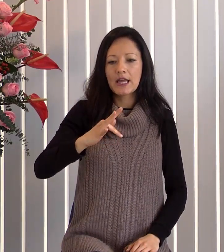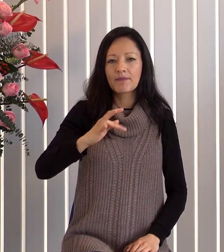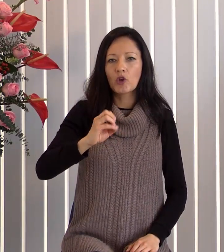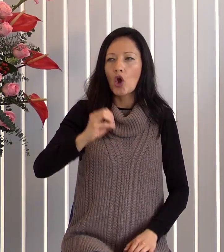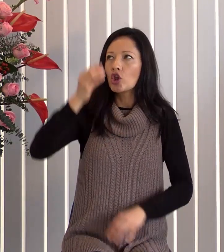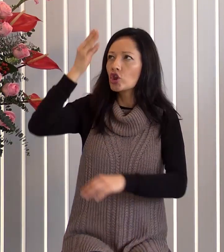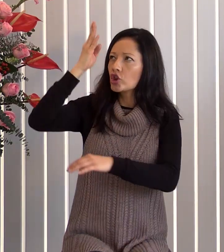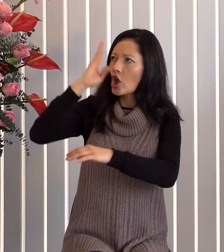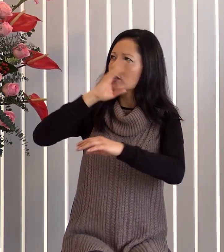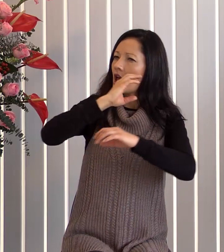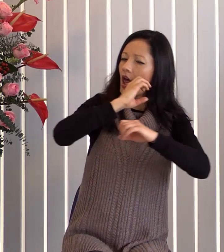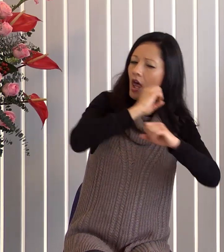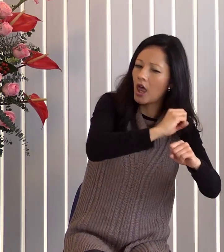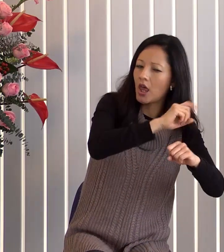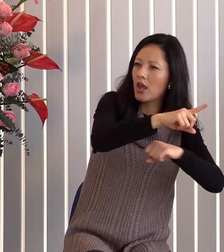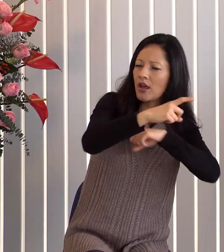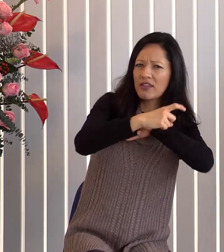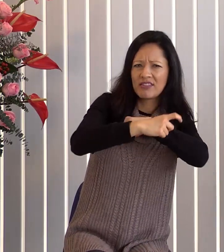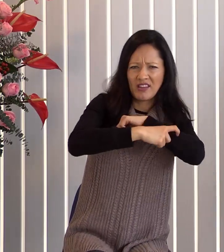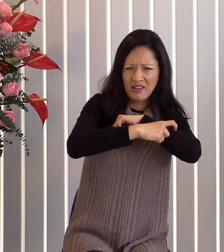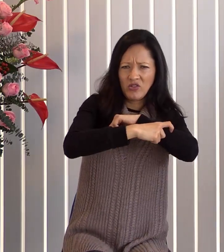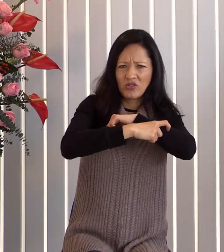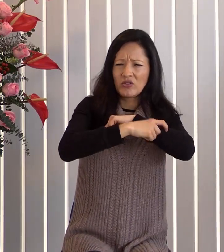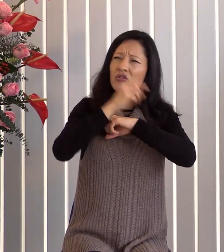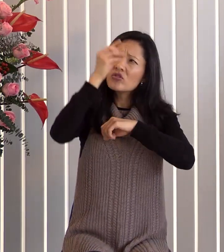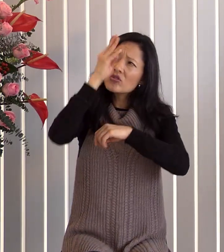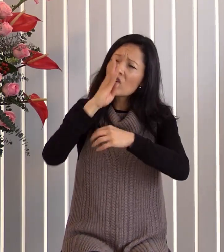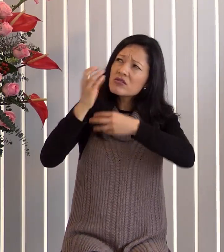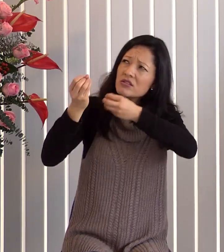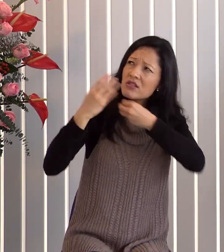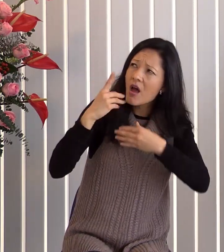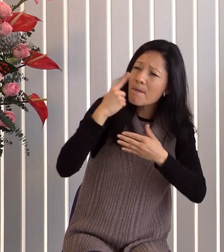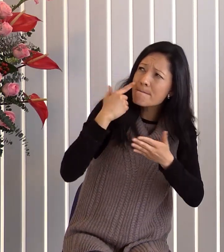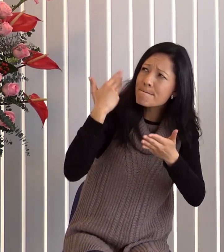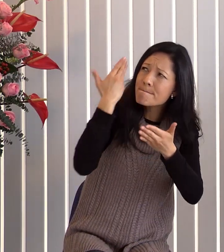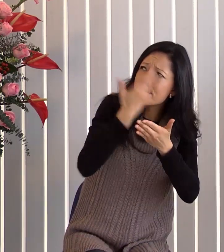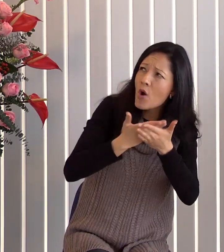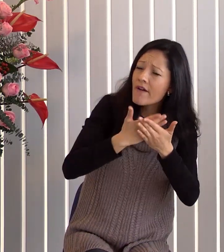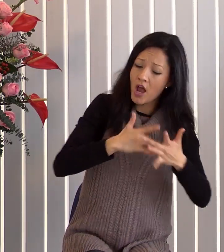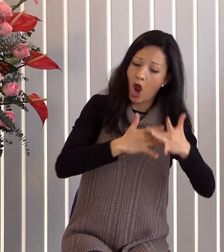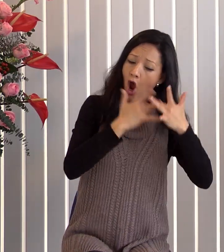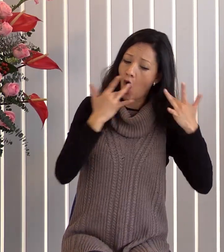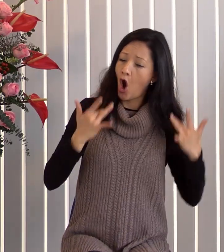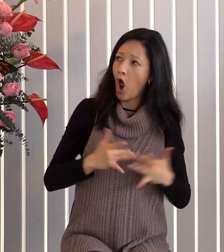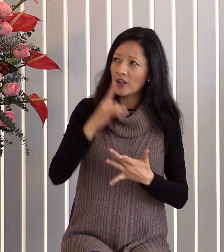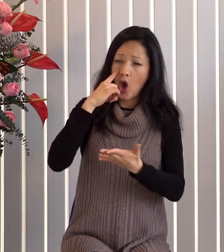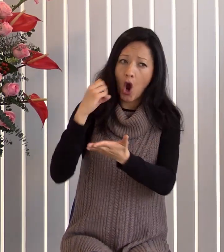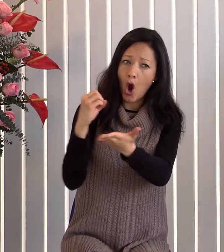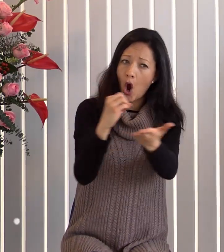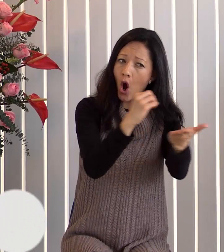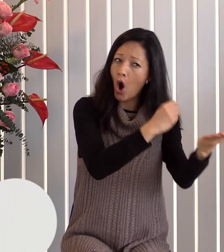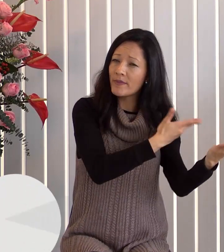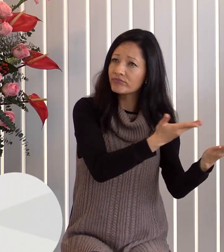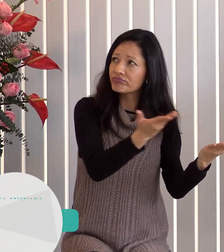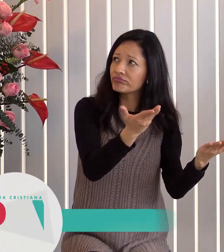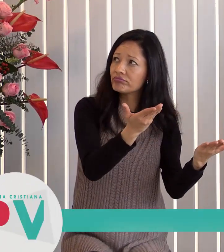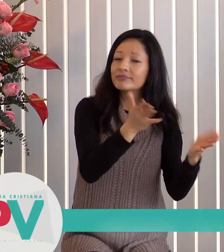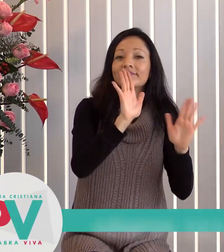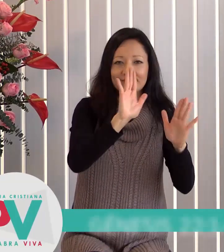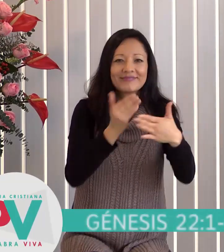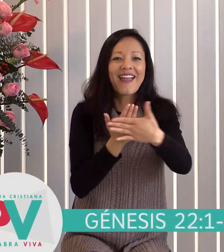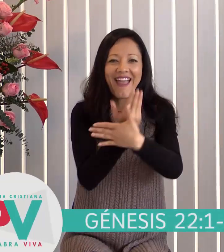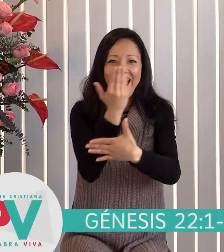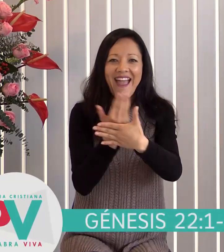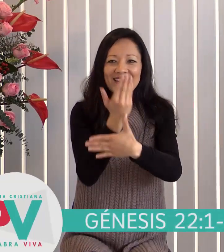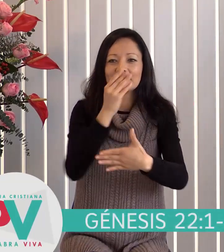en tentación, o sea, que Dios prueba el corazón del hombre. Génesis